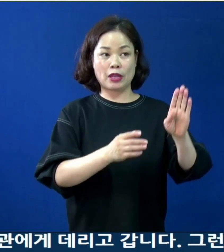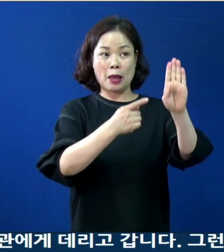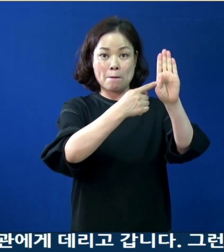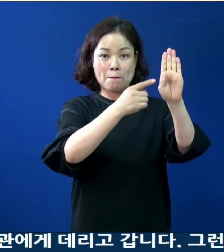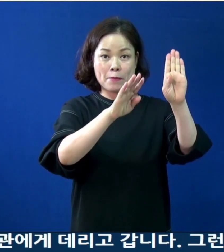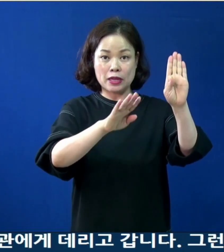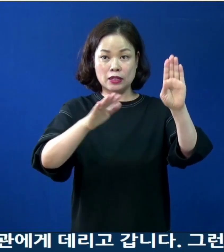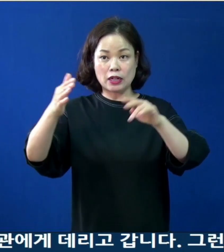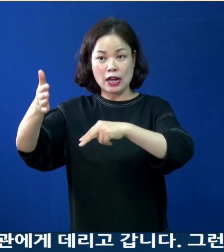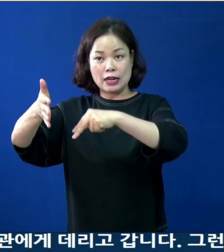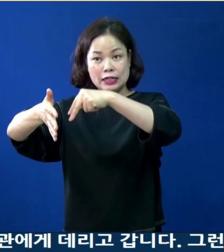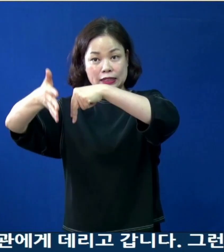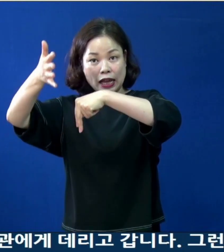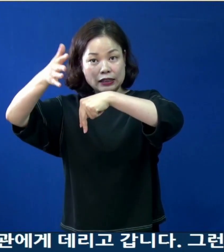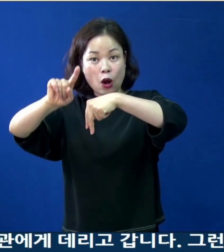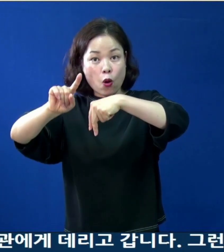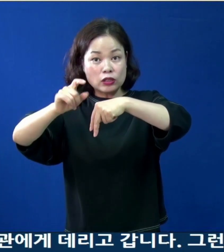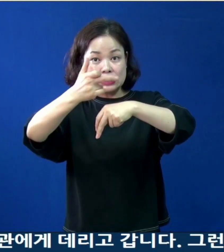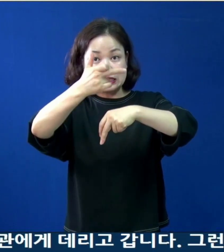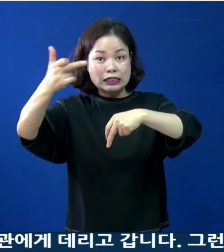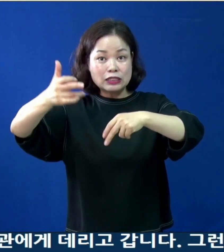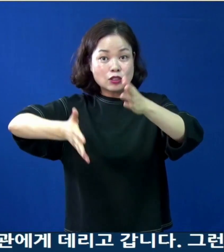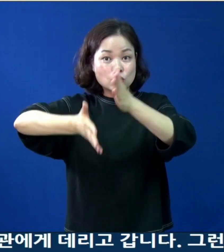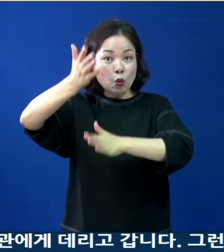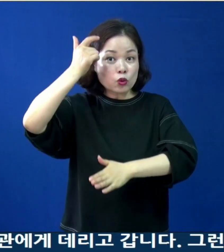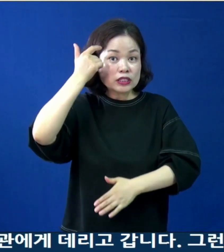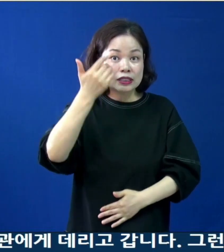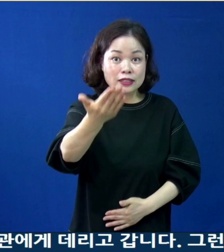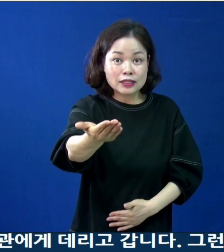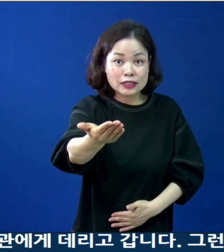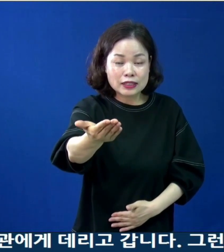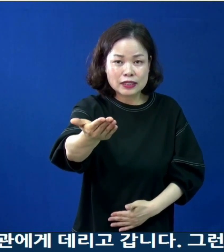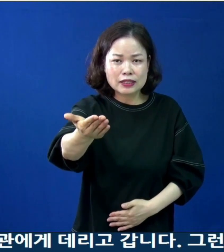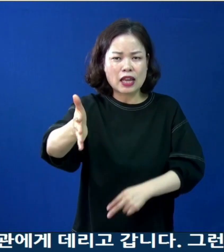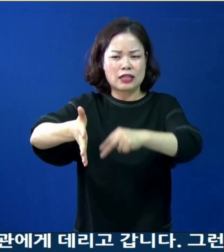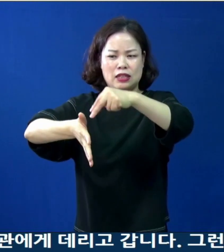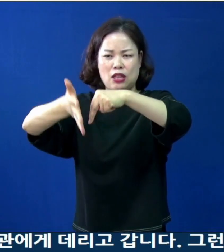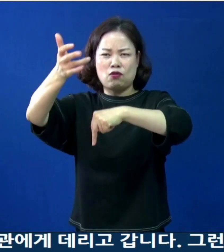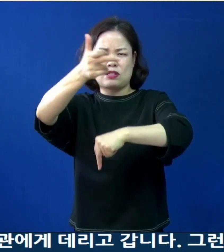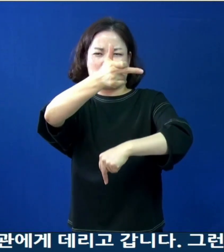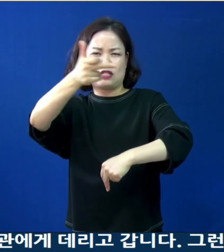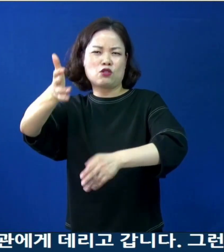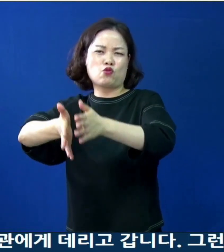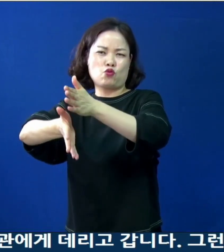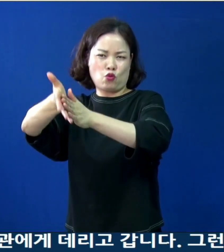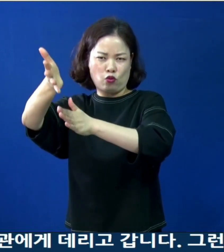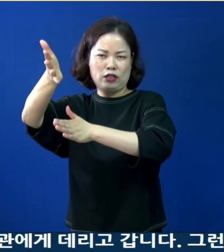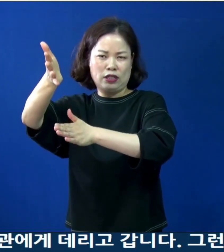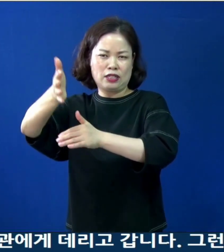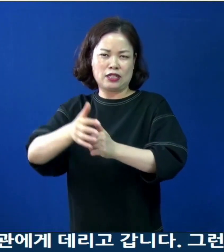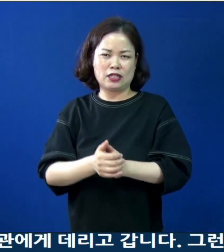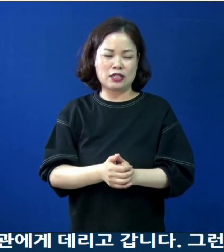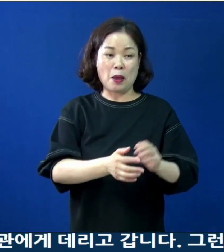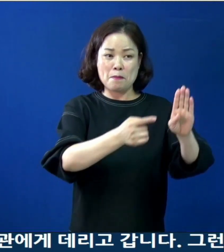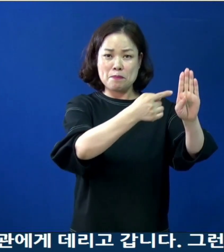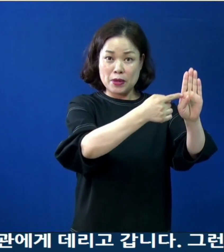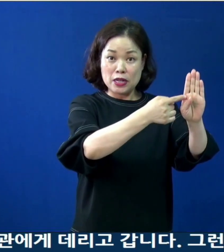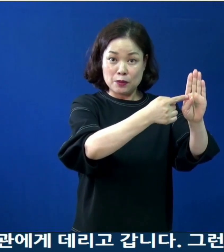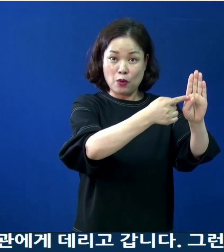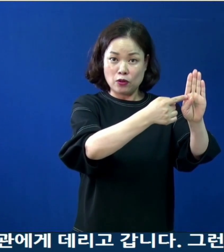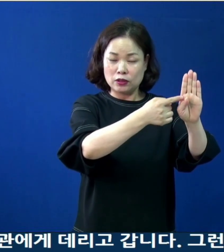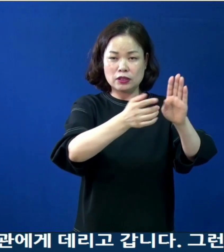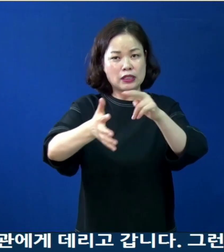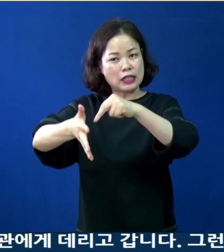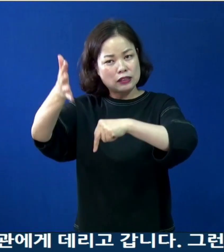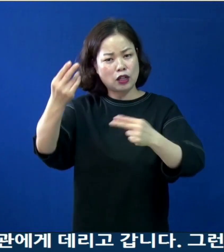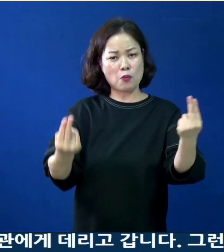빌립보와 데살로니가 중에 어떤 게 더 큰 도시일까요? 데살로니가가 더 큰 도시입니다. 빌립보는 데살로니가에